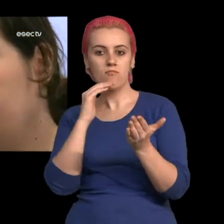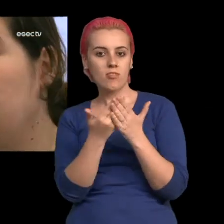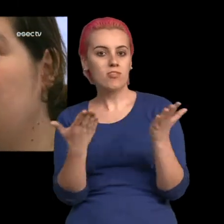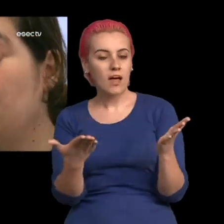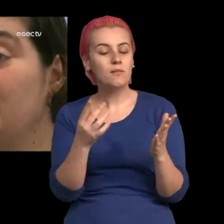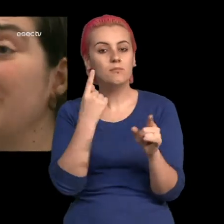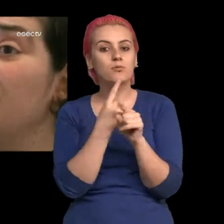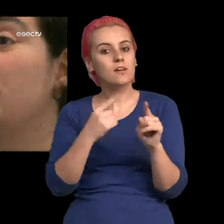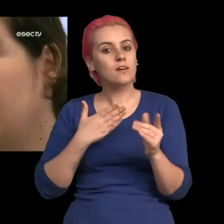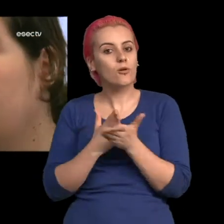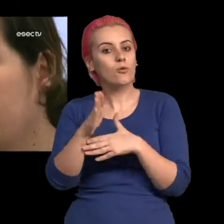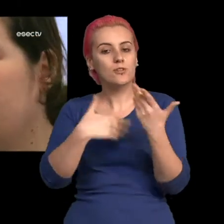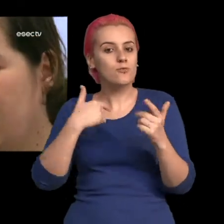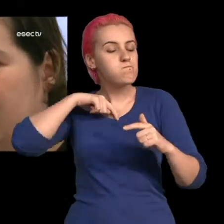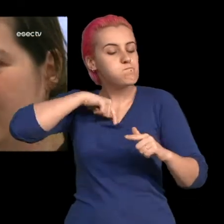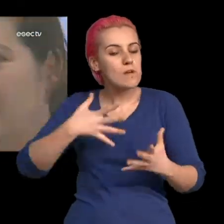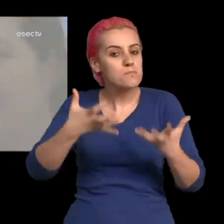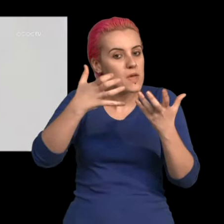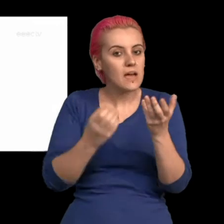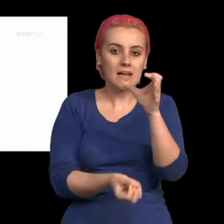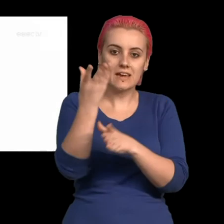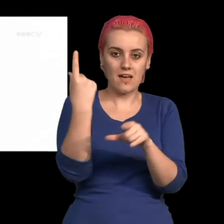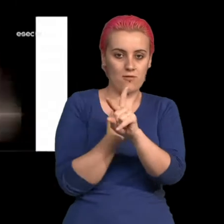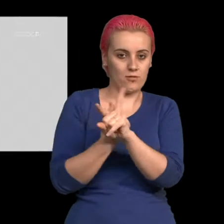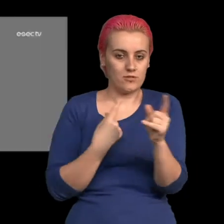para efetivamente continuar a ter vontade de criar.